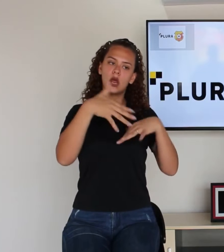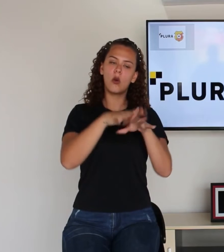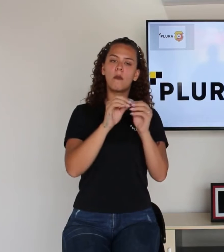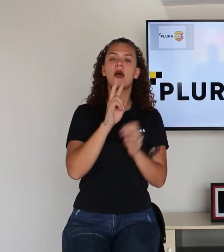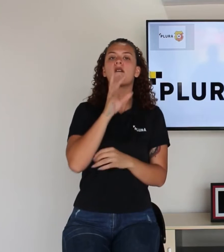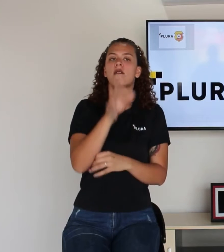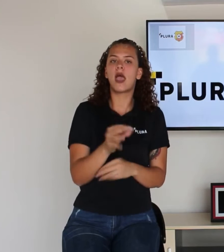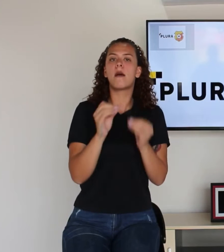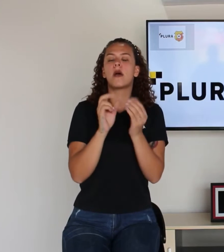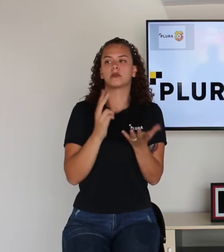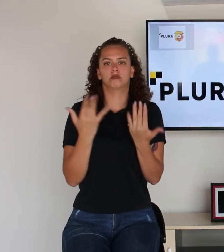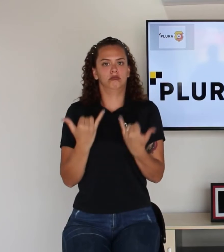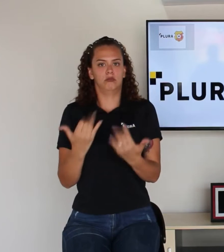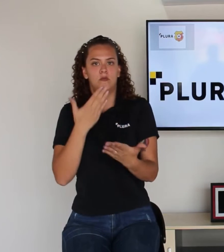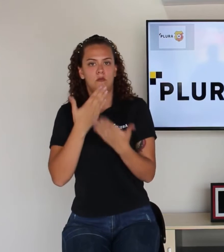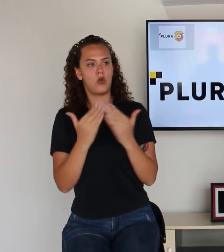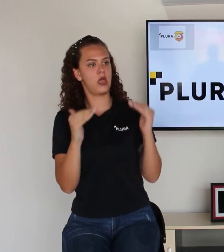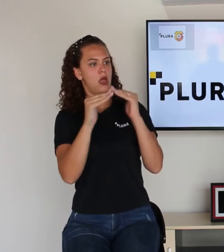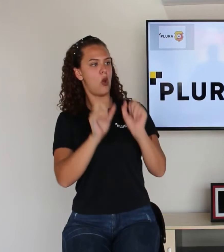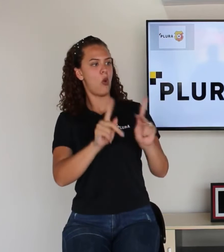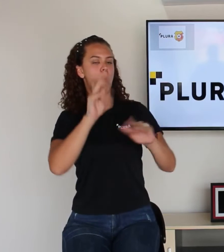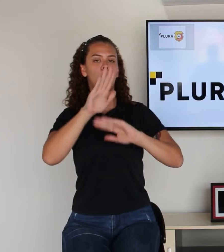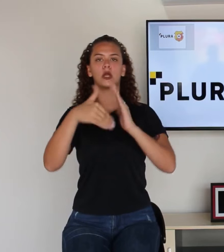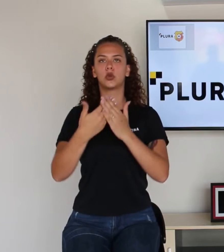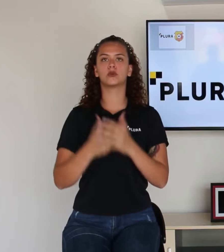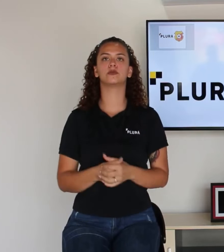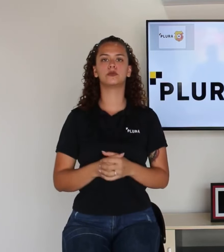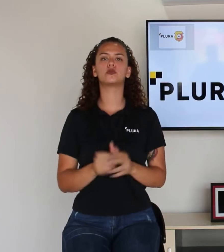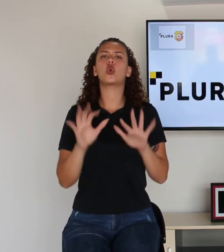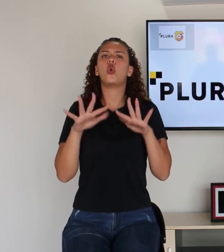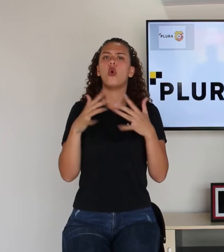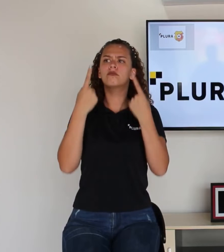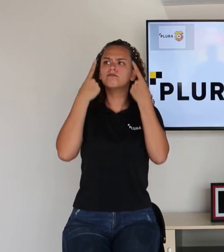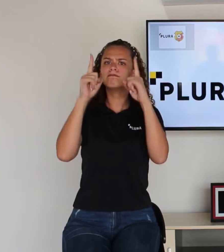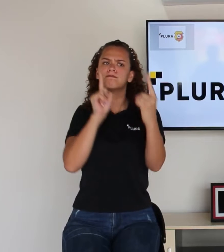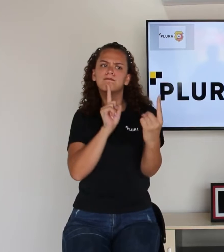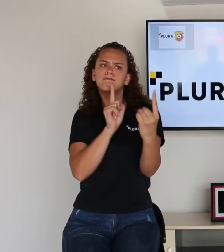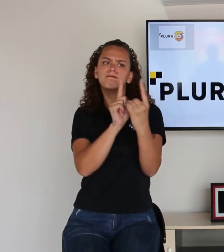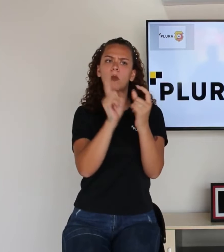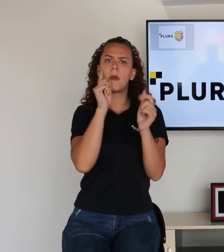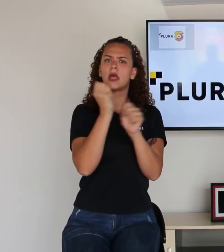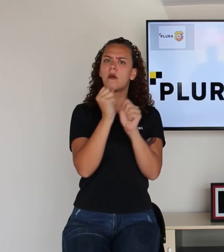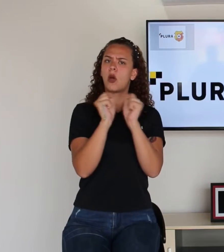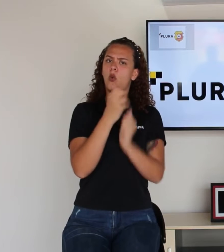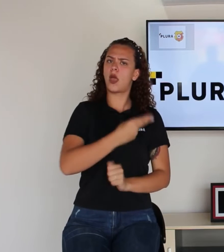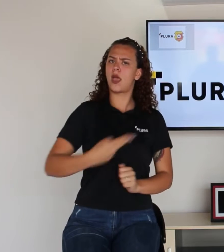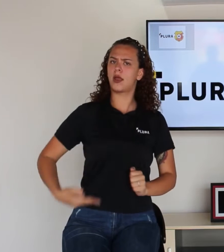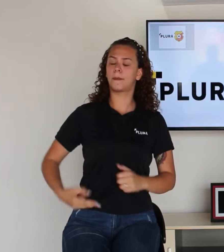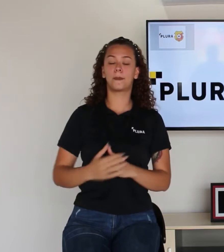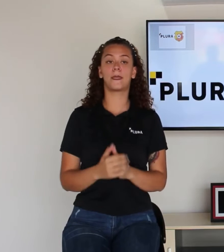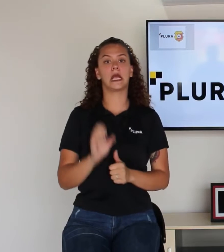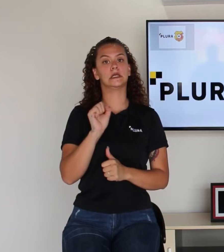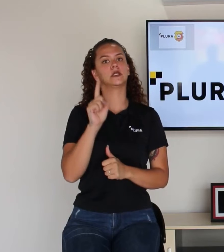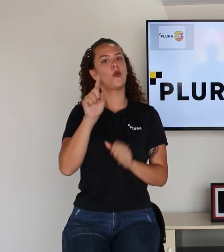más real, más verdadera y que sea en equidad de oportunidades para todos. ¿Cómo se da el acercamiento para trabajar con el Club Esporte Herediano? Sí, esta